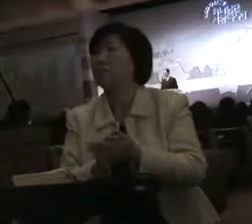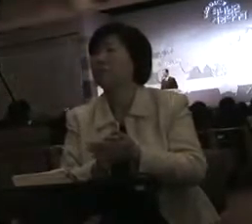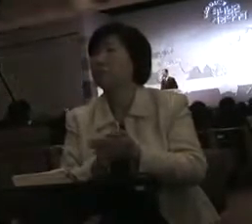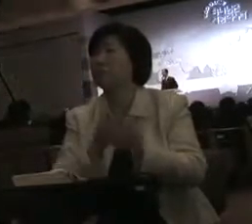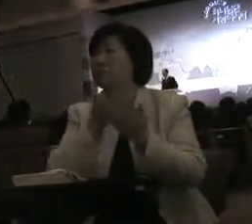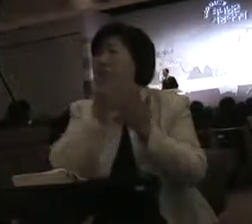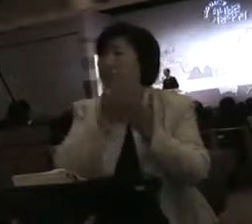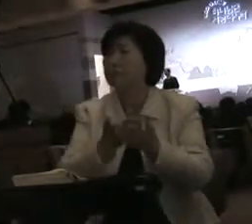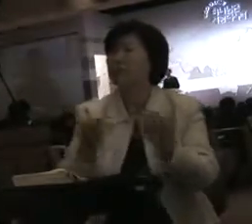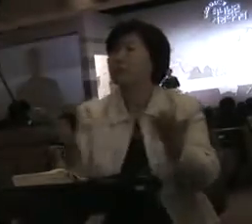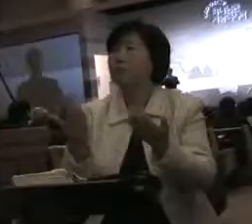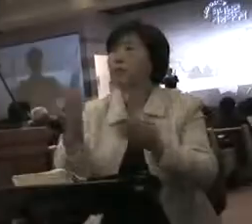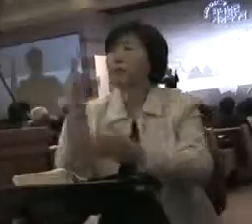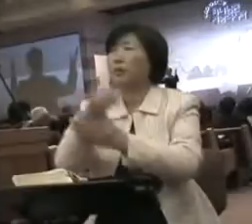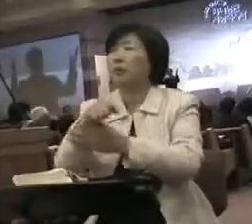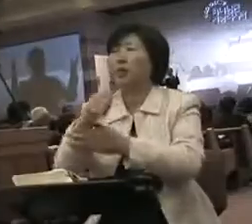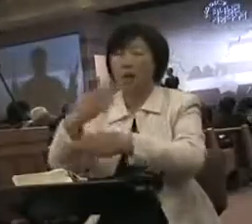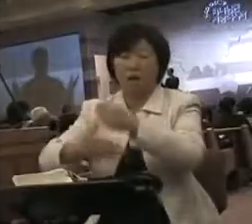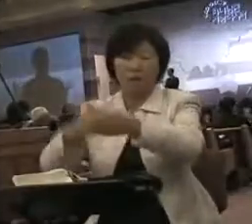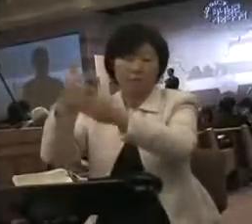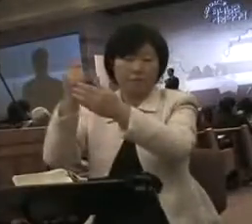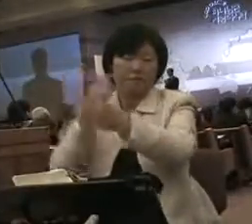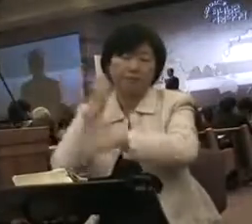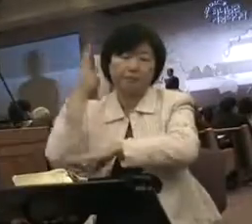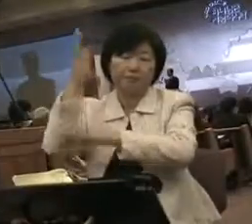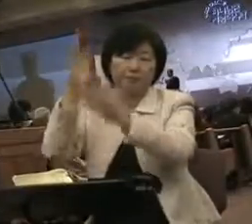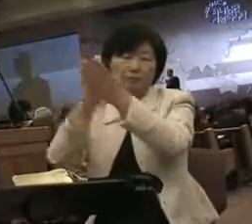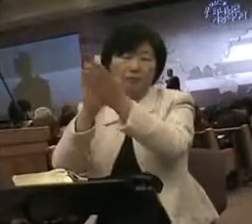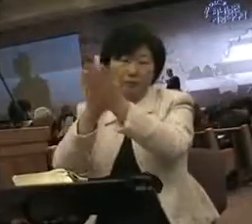이 귀한 사역을 허락하신 하나님께 영광의 박수를 드립니다.